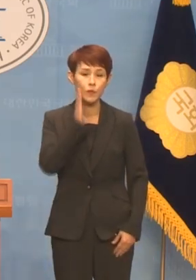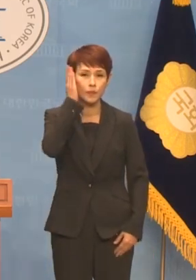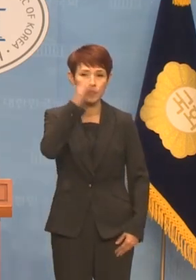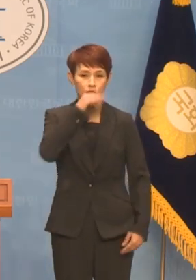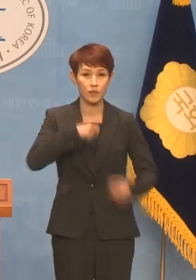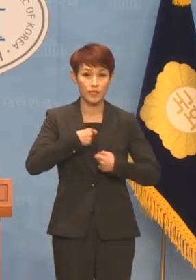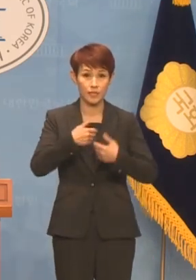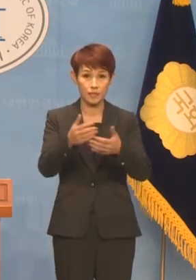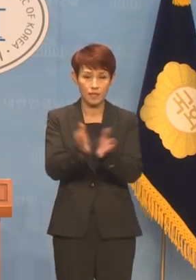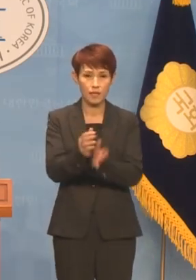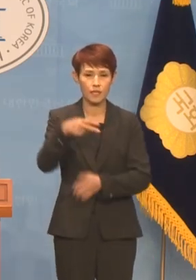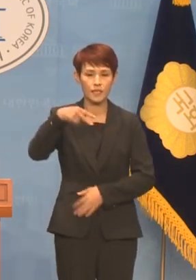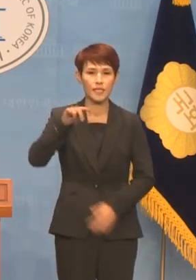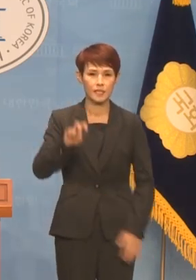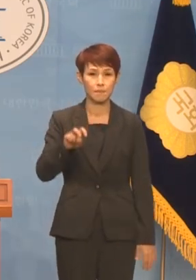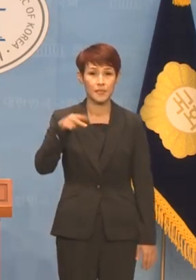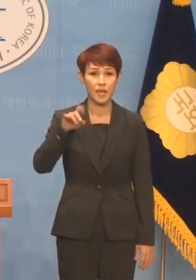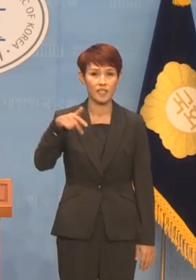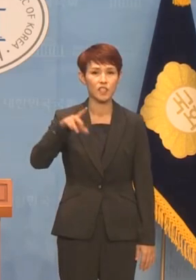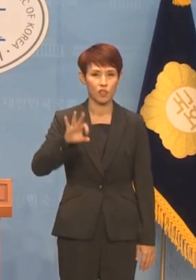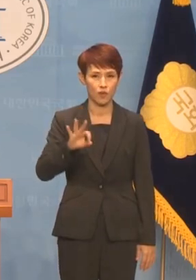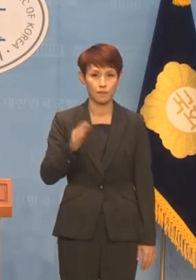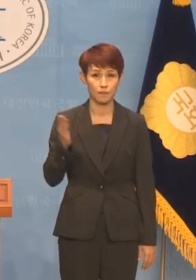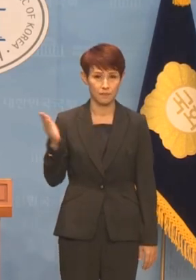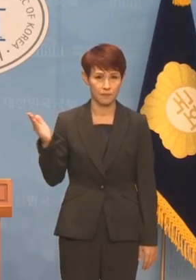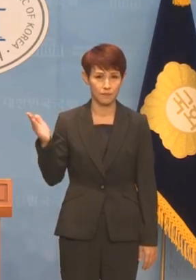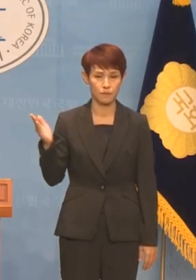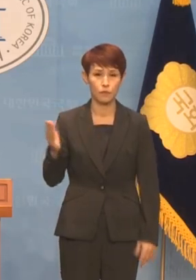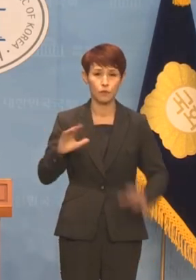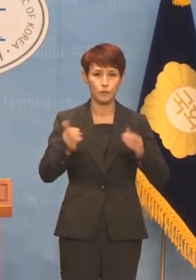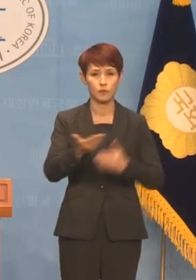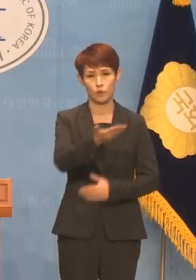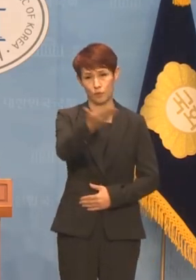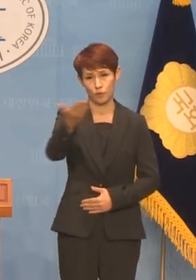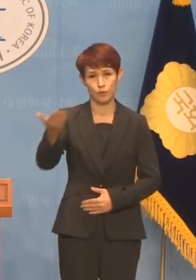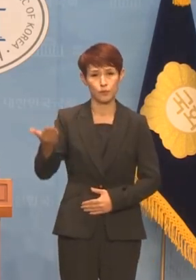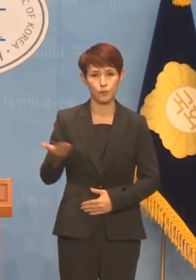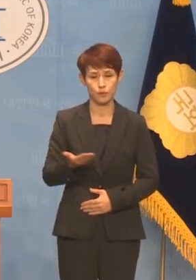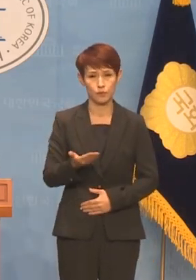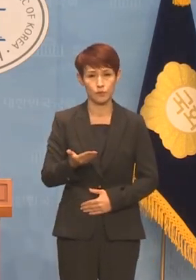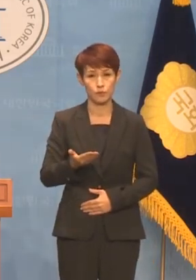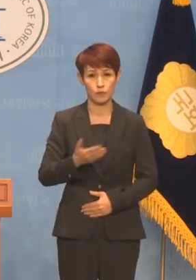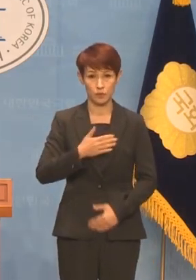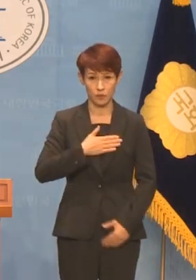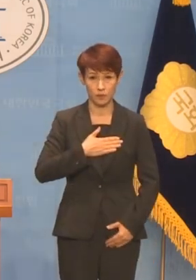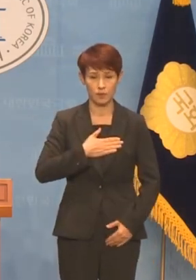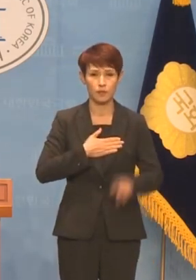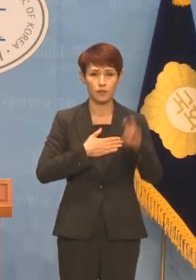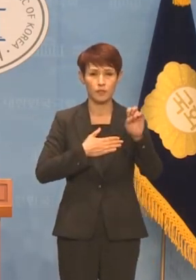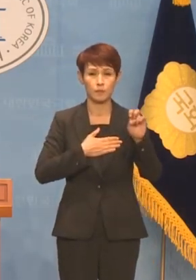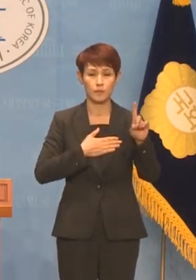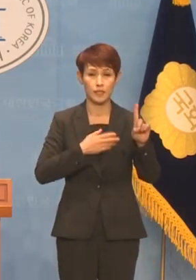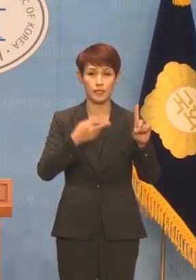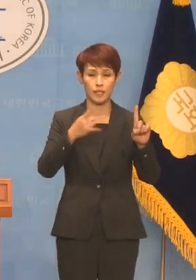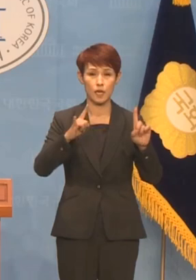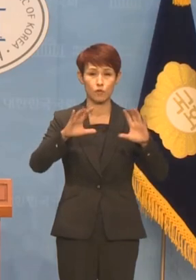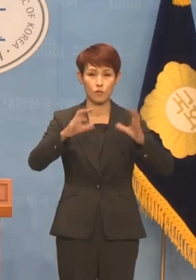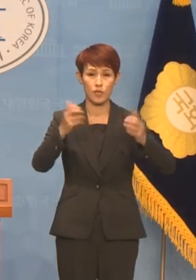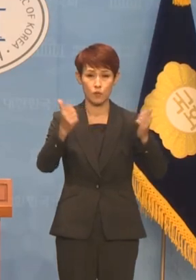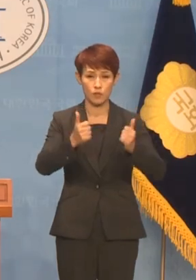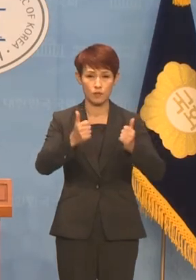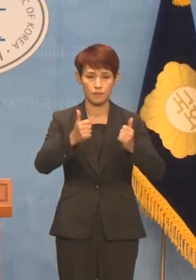녹색정의당 심상정입니다. 존경하는 국민 여러분, 저는 21대 국회의원 남은